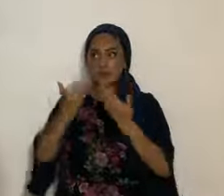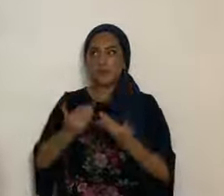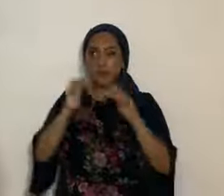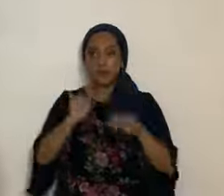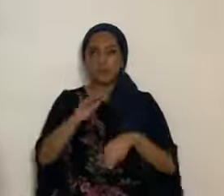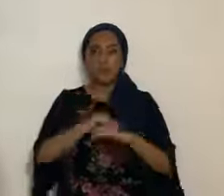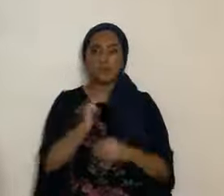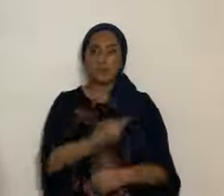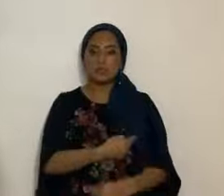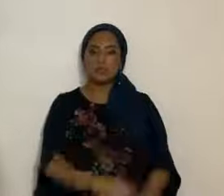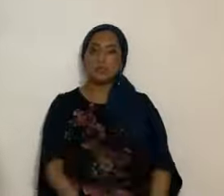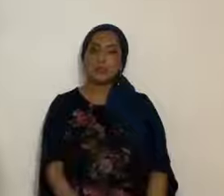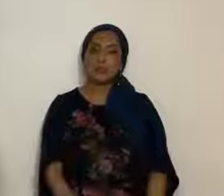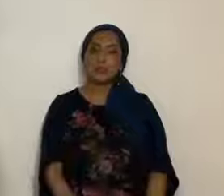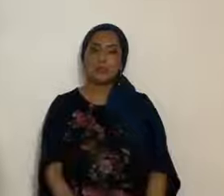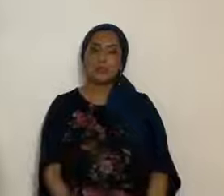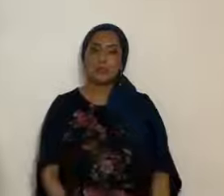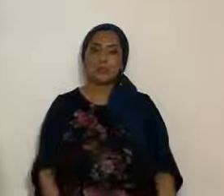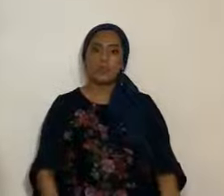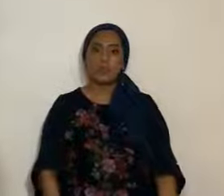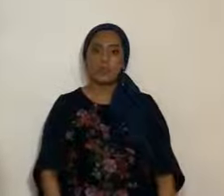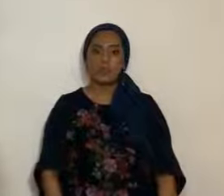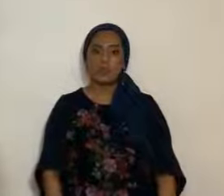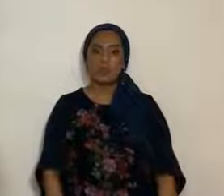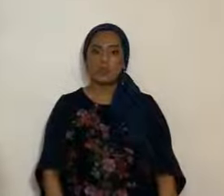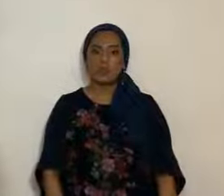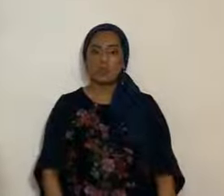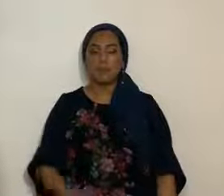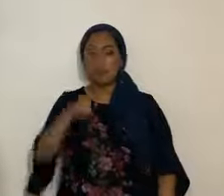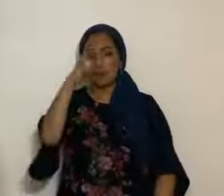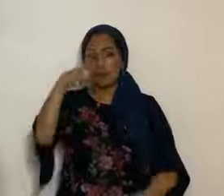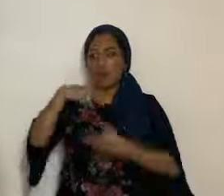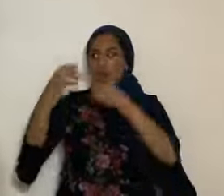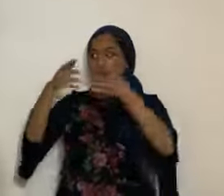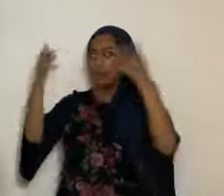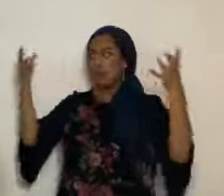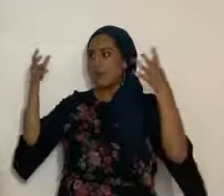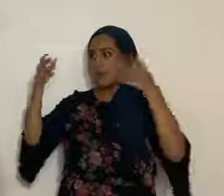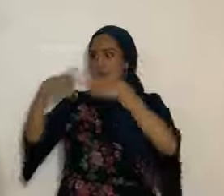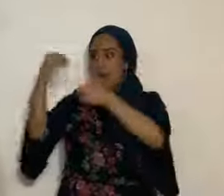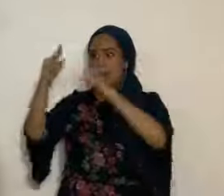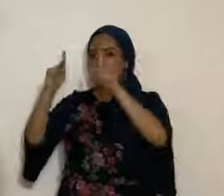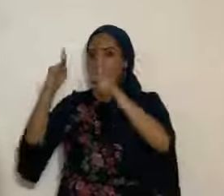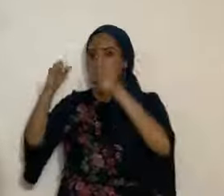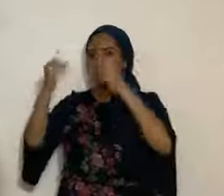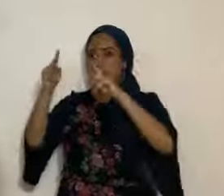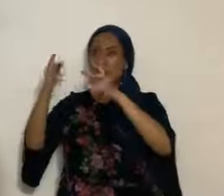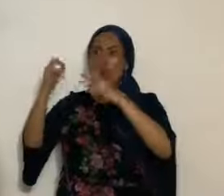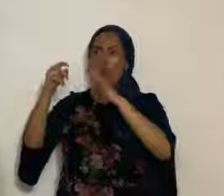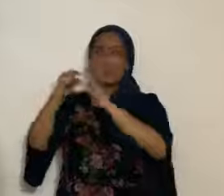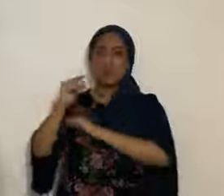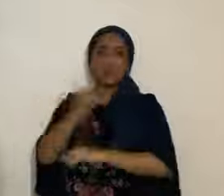nosotros. Porque hay afuera muchísimos enemigos que quisieran acabar con nosotros, que nos quisieran